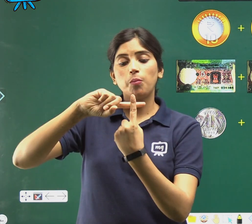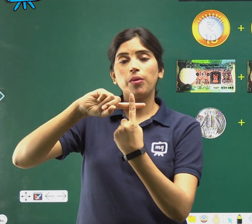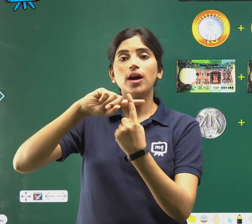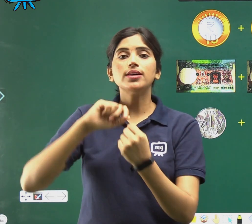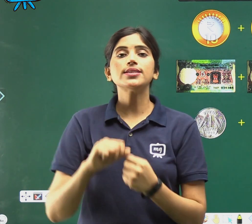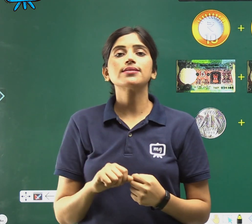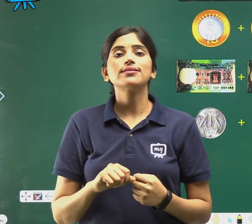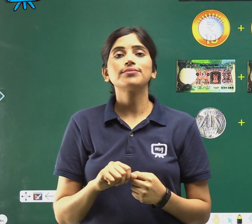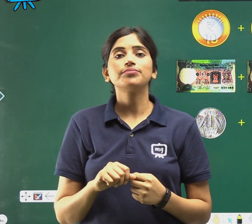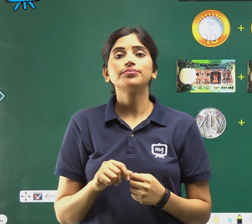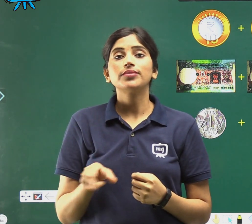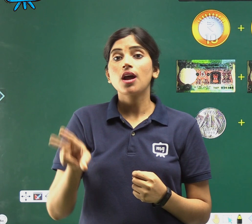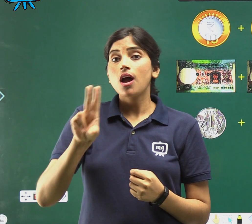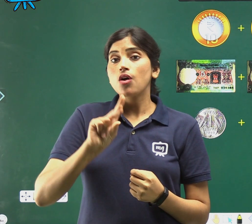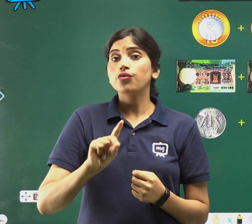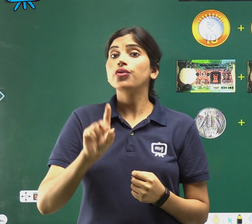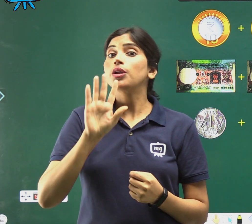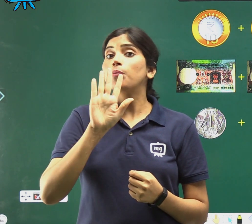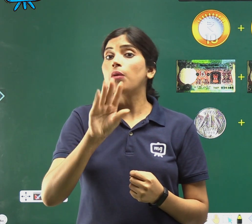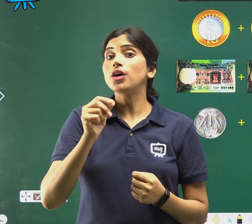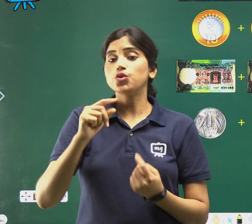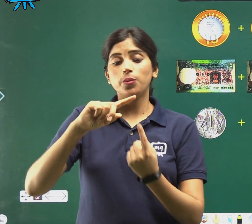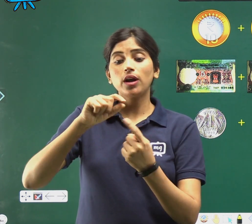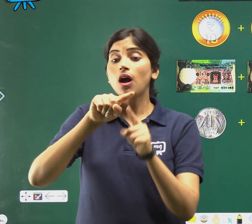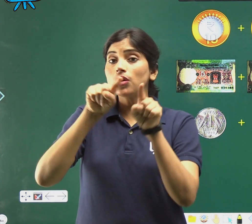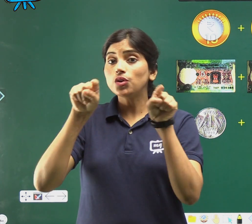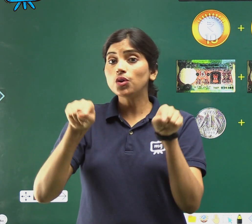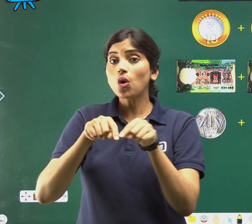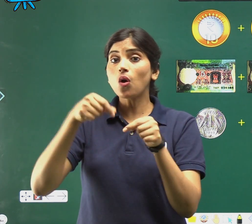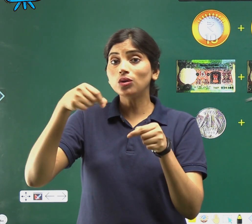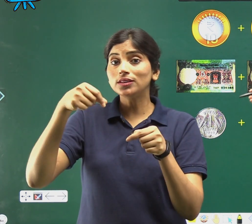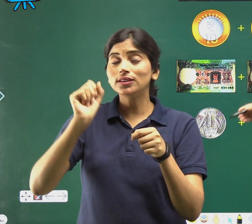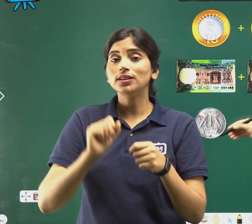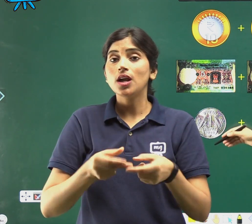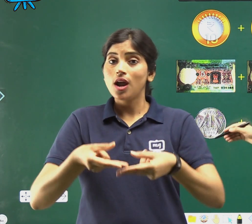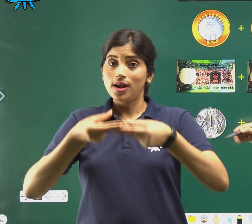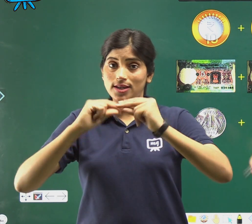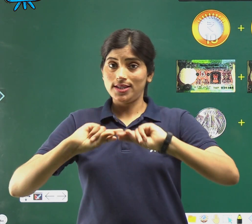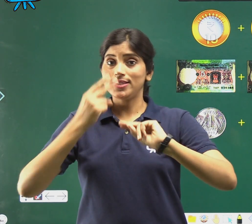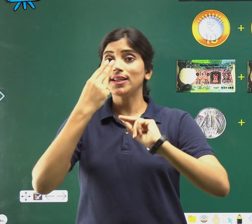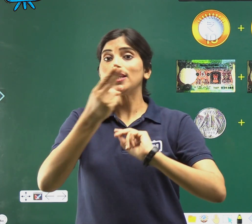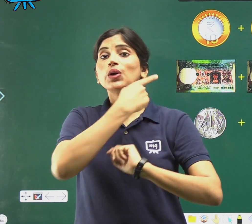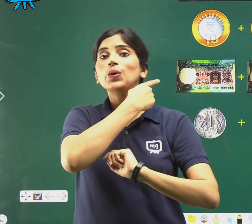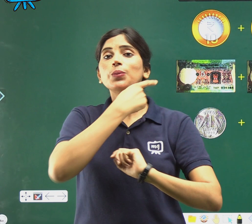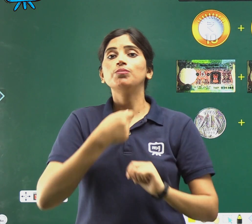प्लस फिर 5 रुपए का नोट। फिर नीचे देखो,